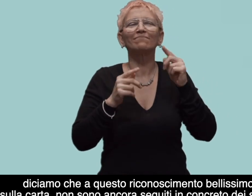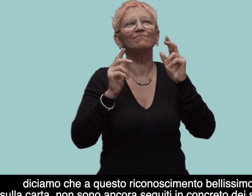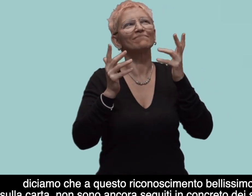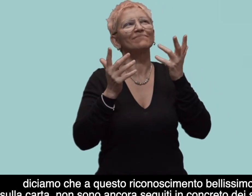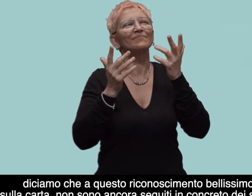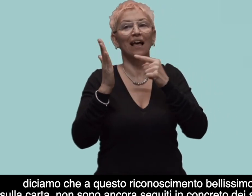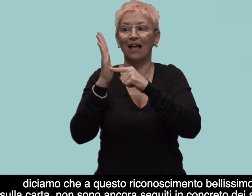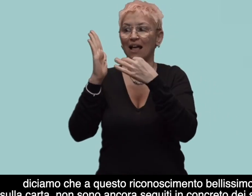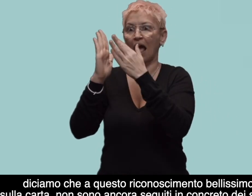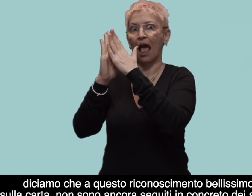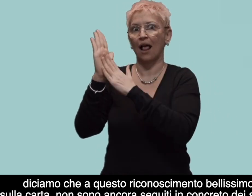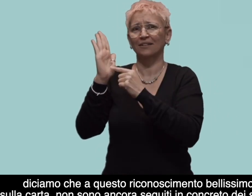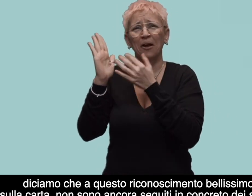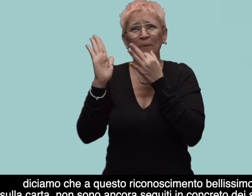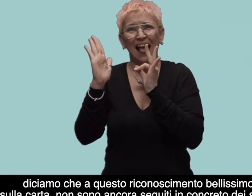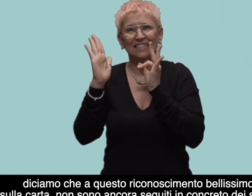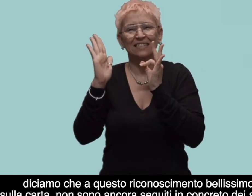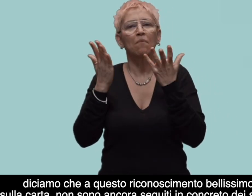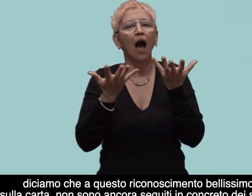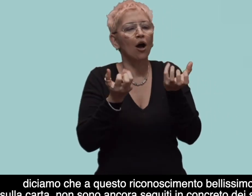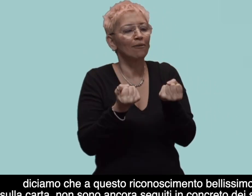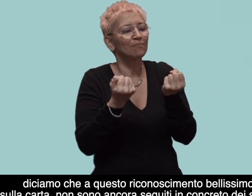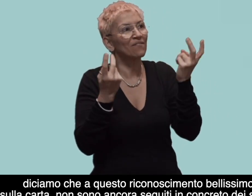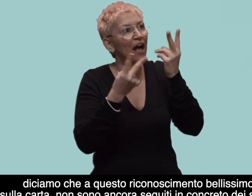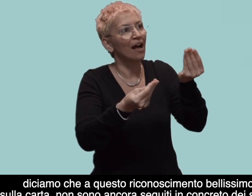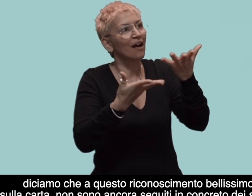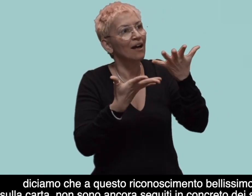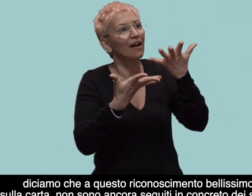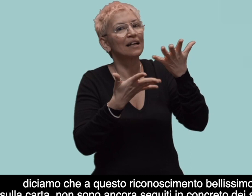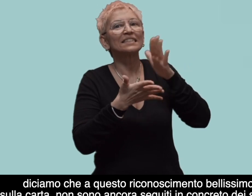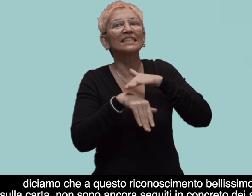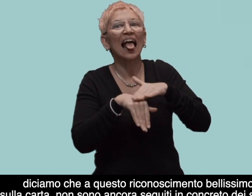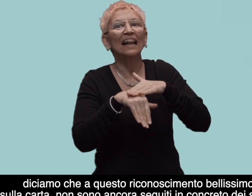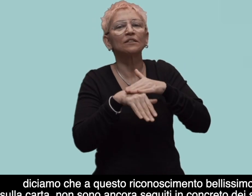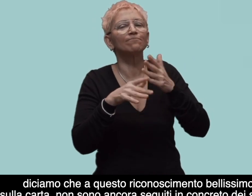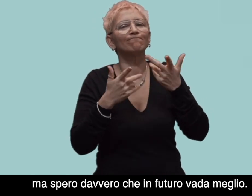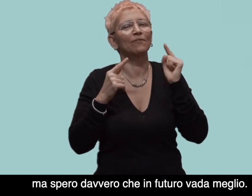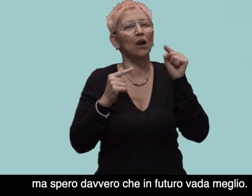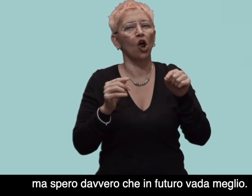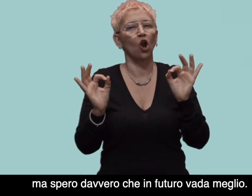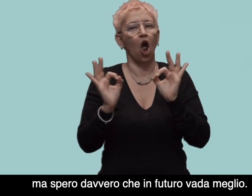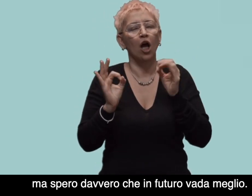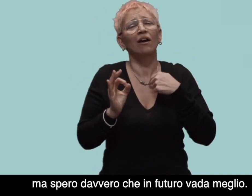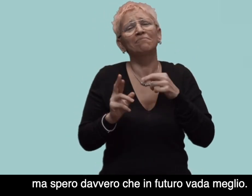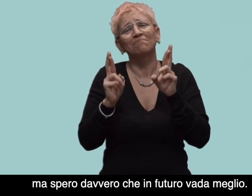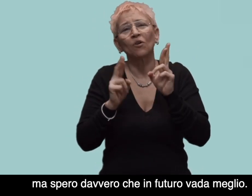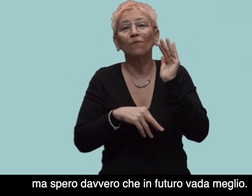questo riconoscimento bellissimo sulla carta non sono ancora seguiti in concreto dei servizi ma spero davvero che in futuro vada